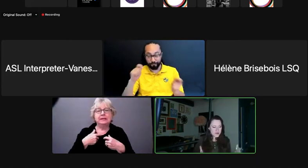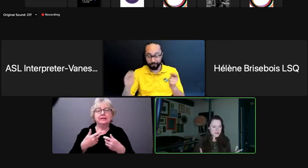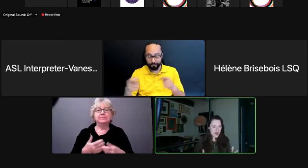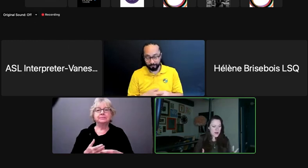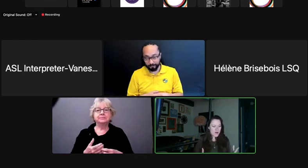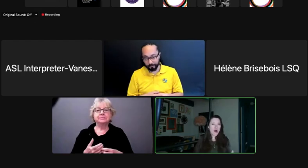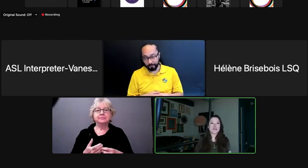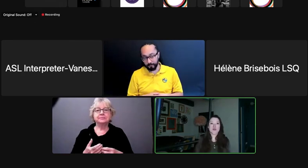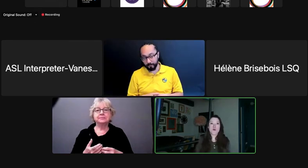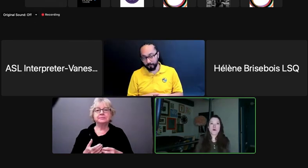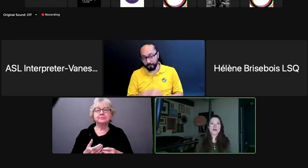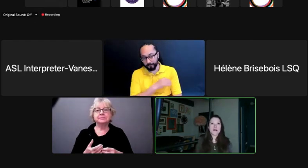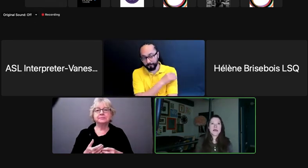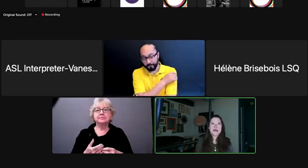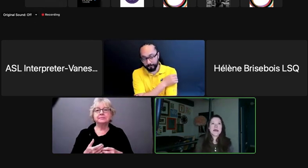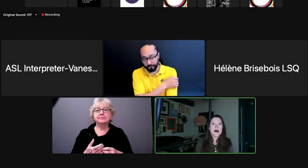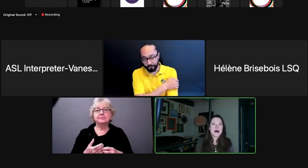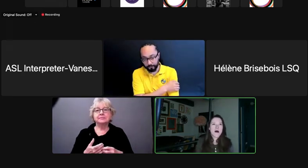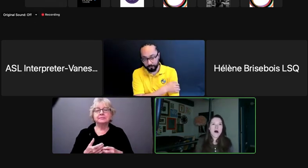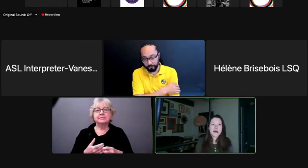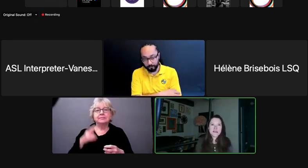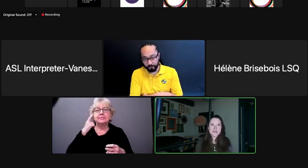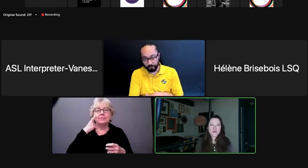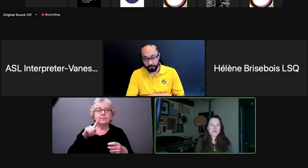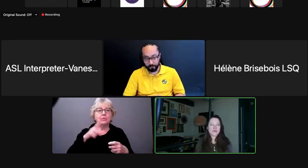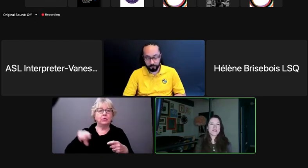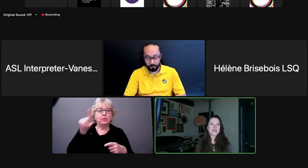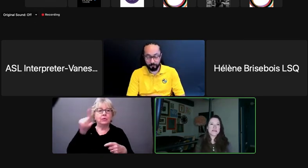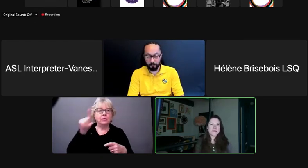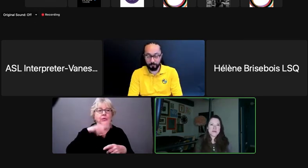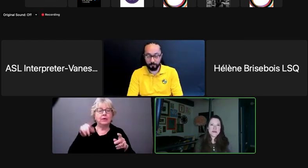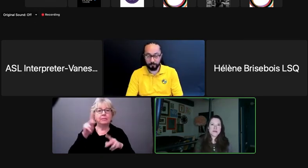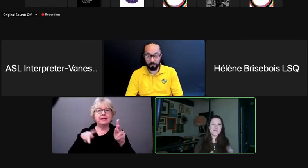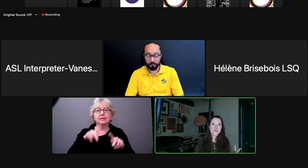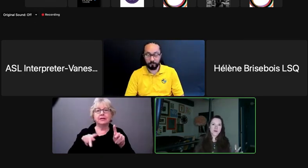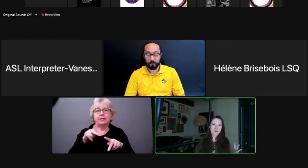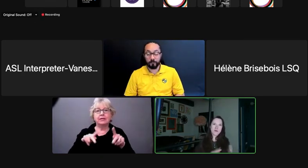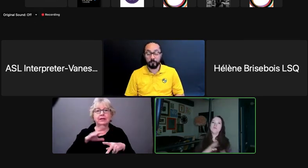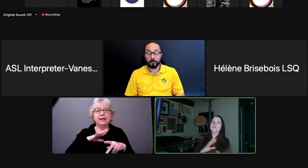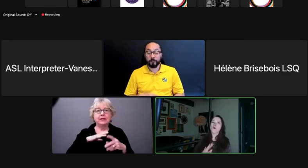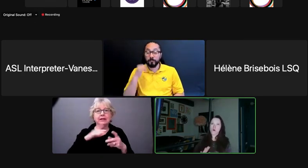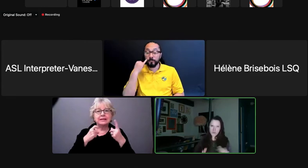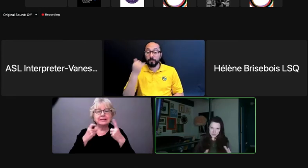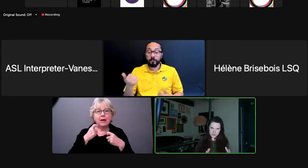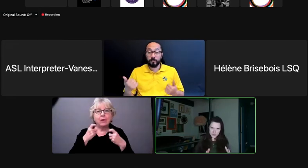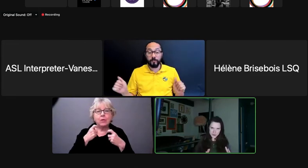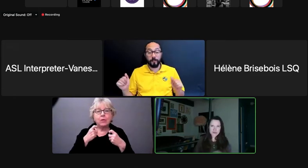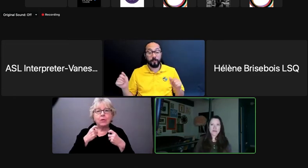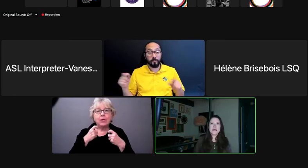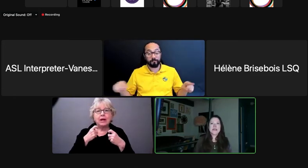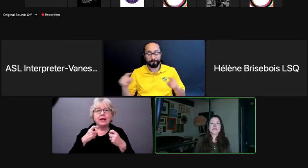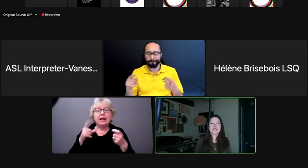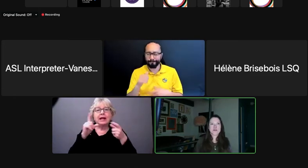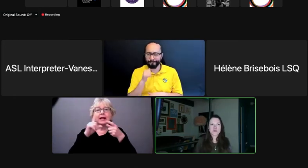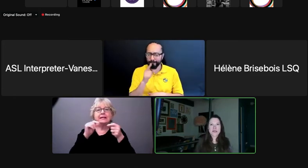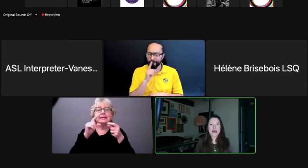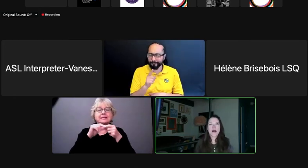donc pour ceux d'entre vous qui auraient des questions la description audio